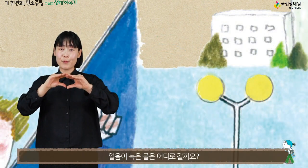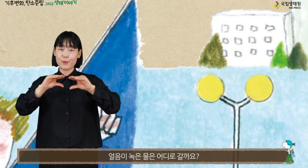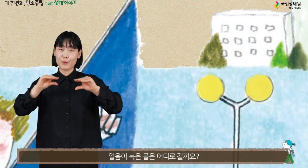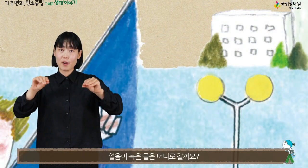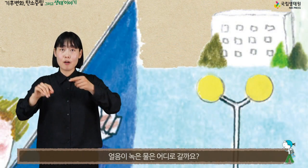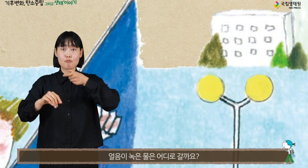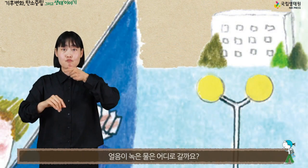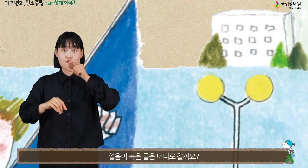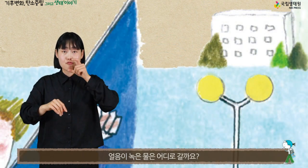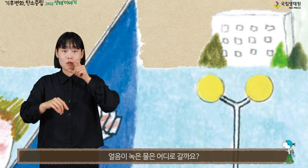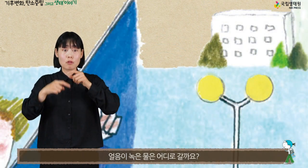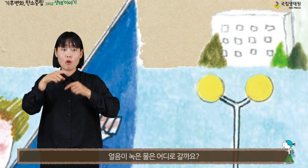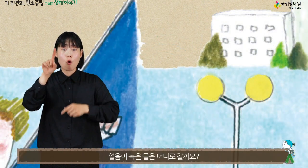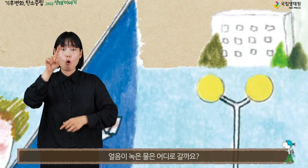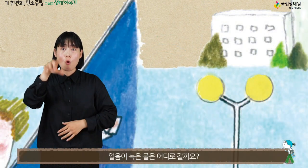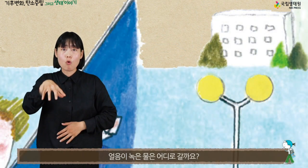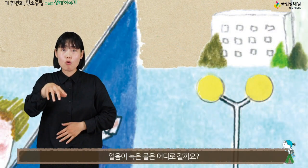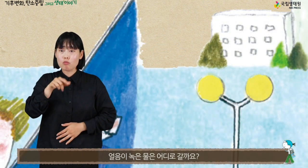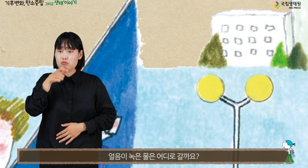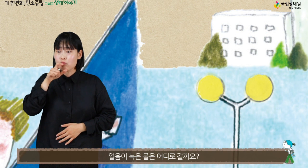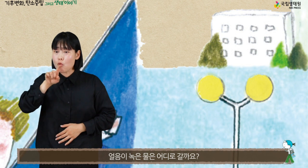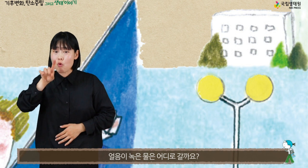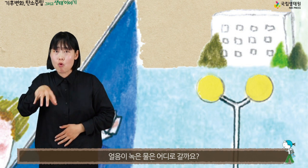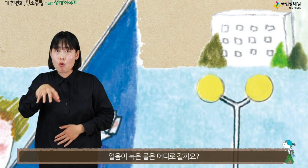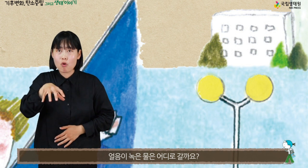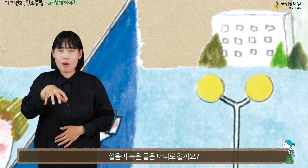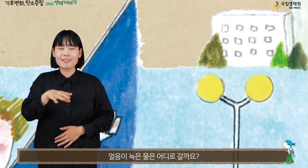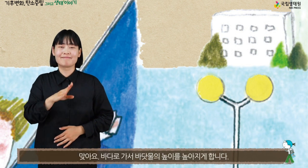얼음이 녹은 물은 어디로 갈까요?